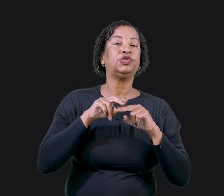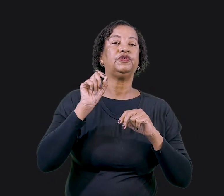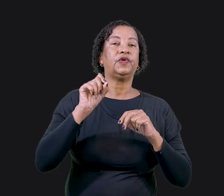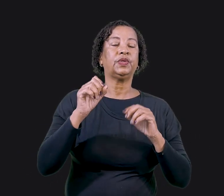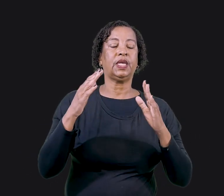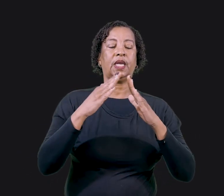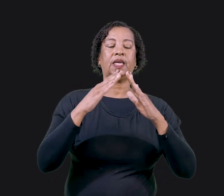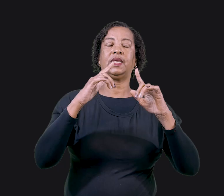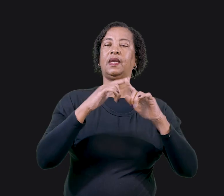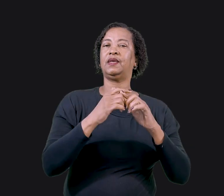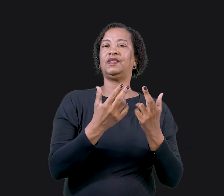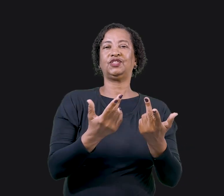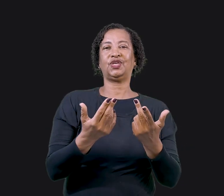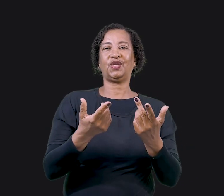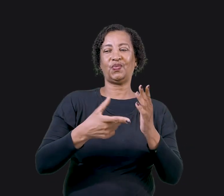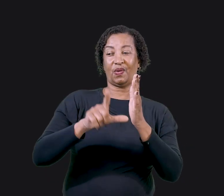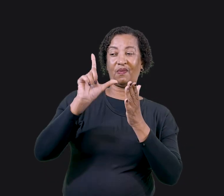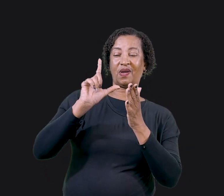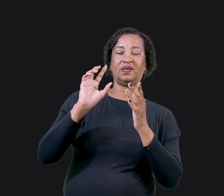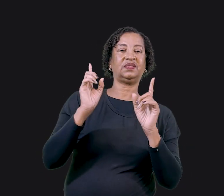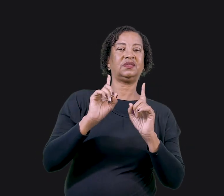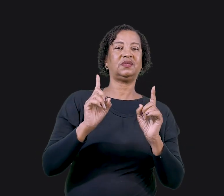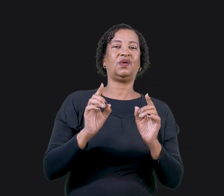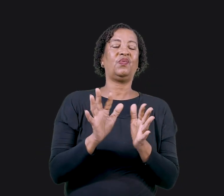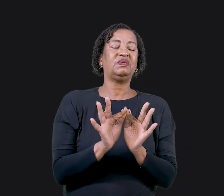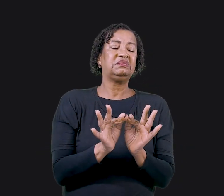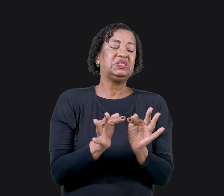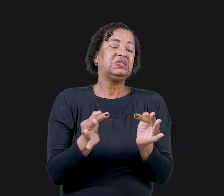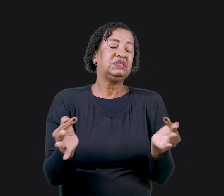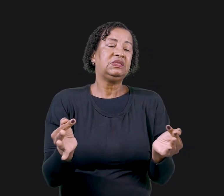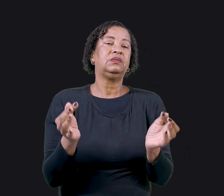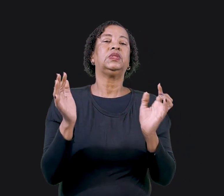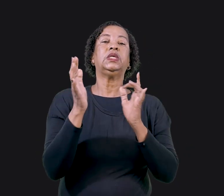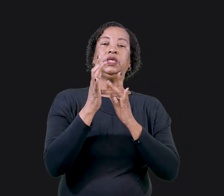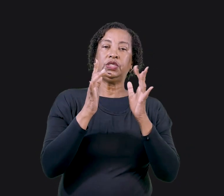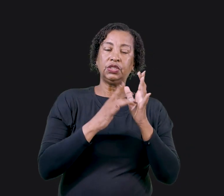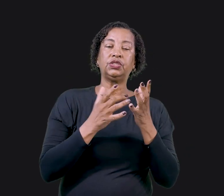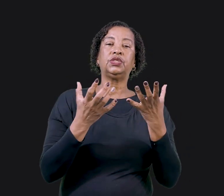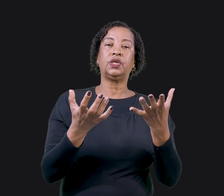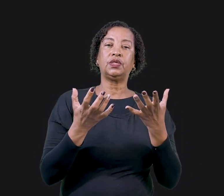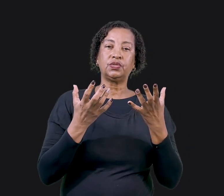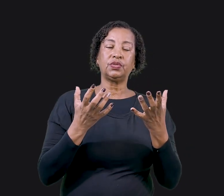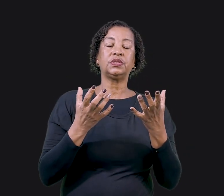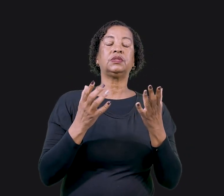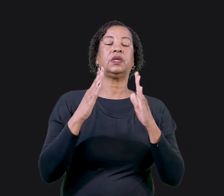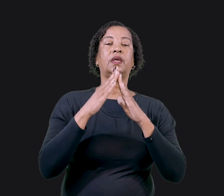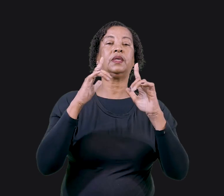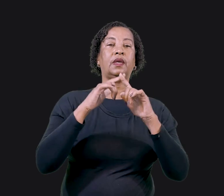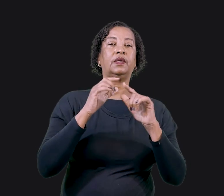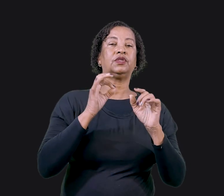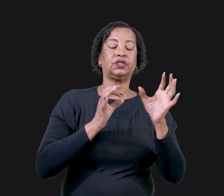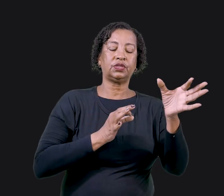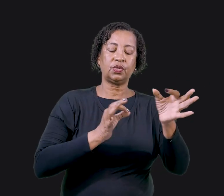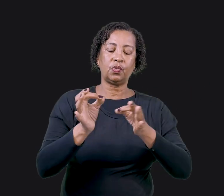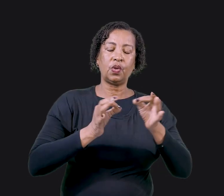agonizar é que sua igreja não é mais como deveria ser. Ela é superficial. E Jesus quer que ela seja uma